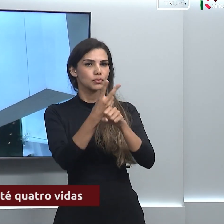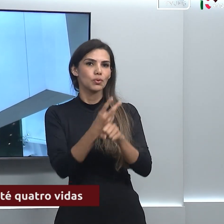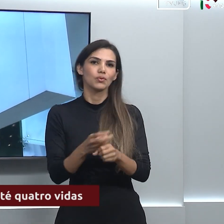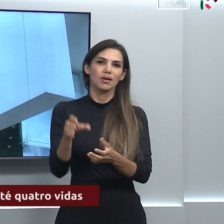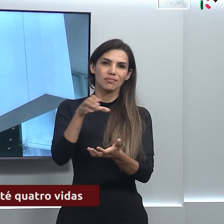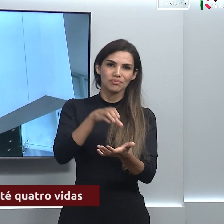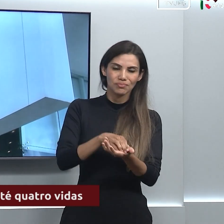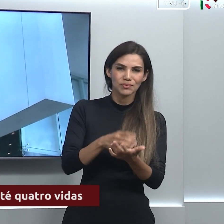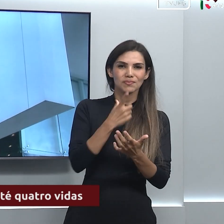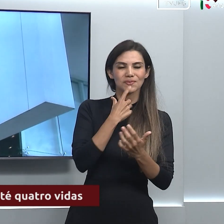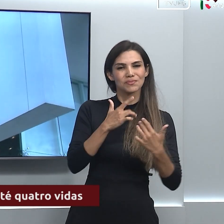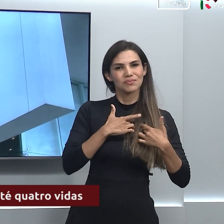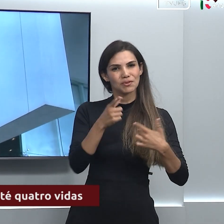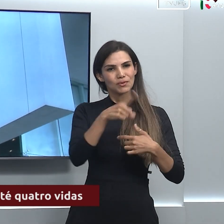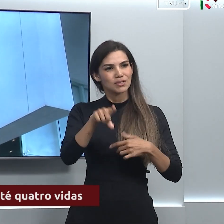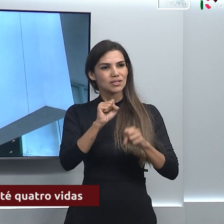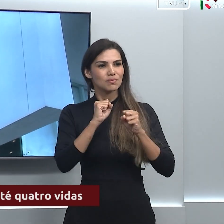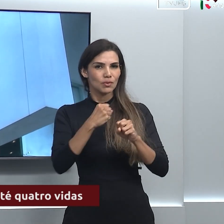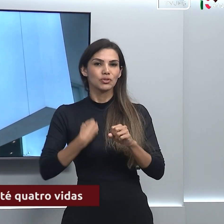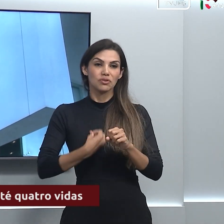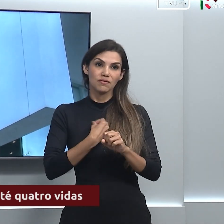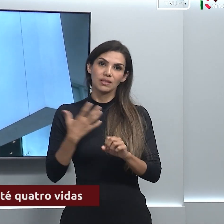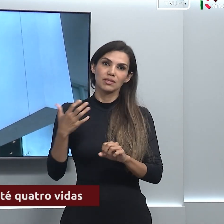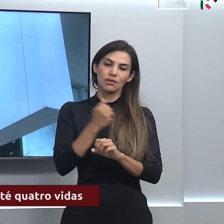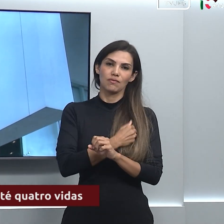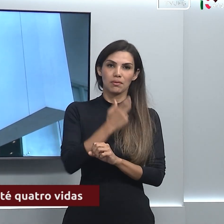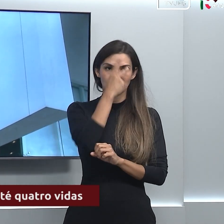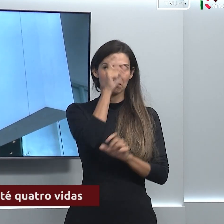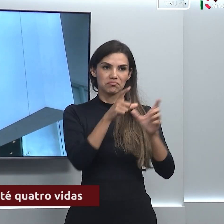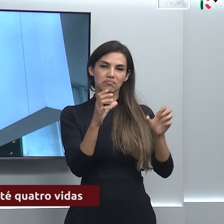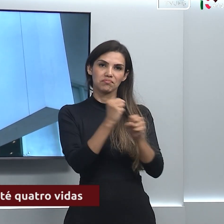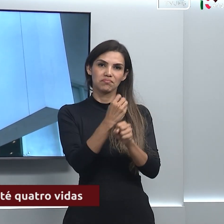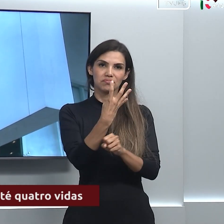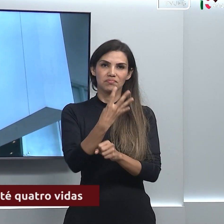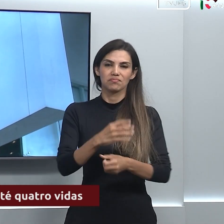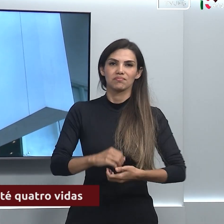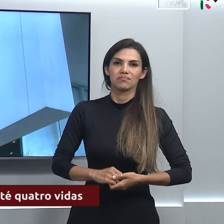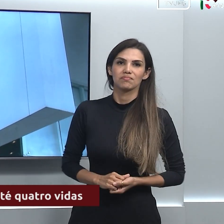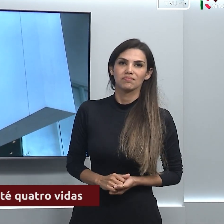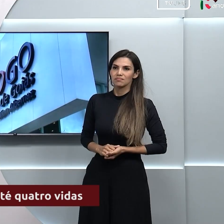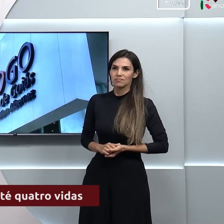parte. Sua atitude pode salvar até 4 vidas.